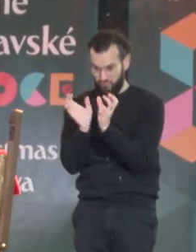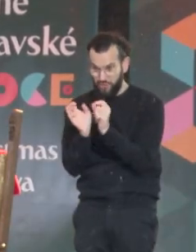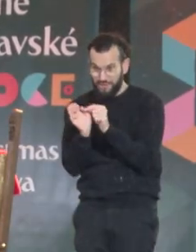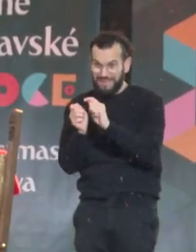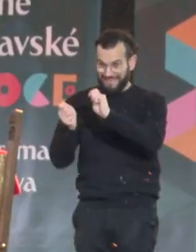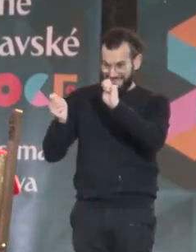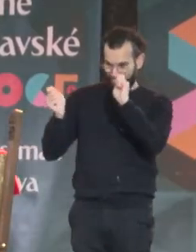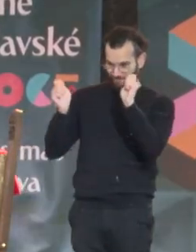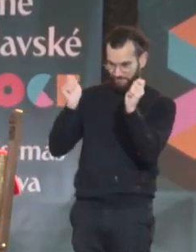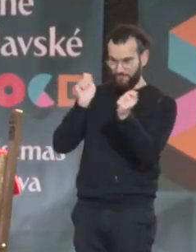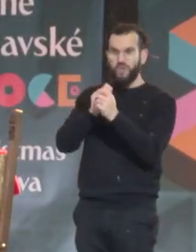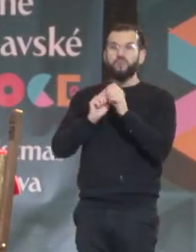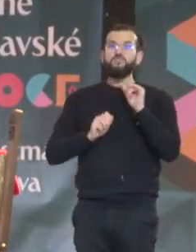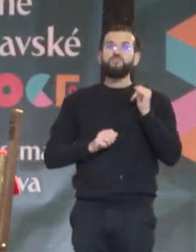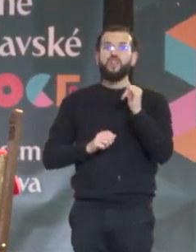krásnu, žltú, mekú vatu.